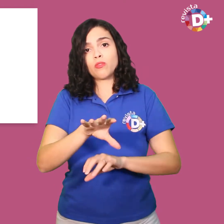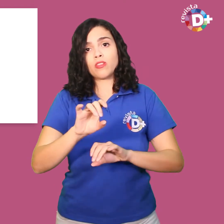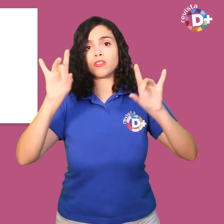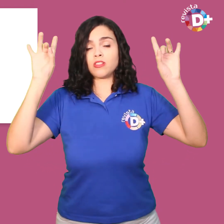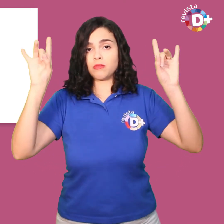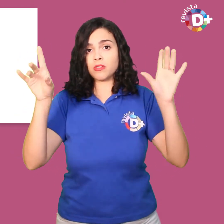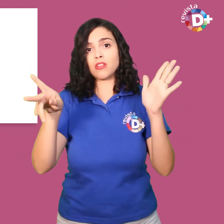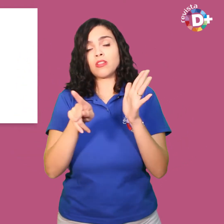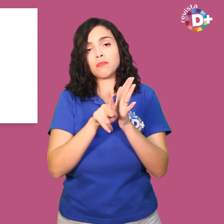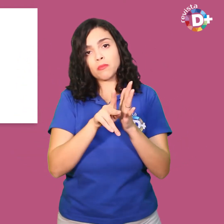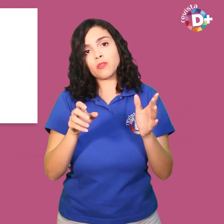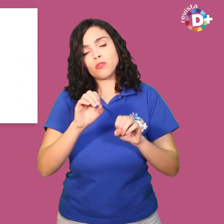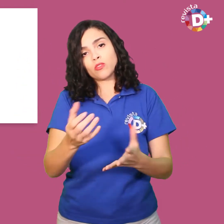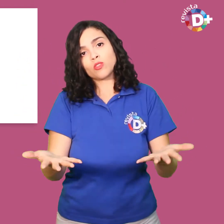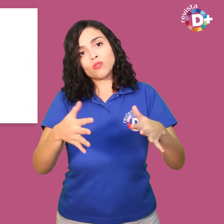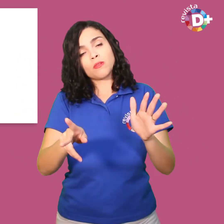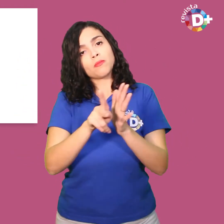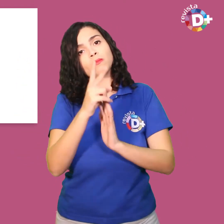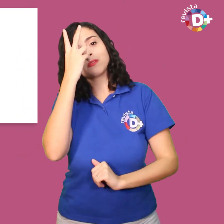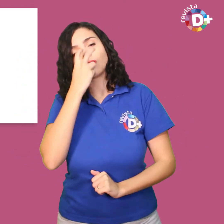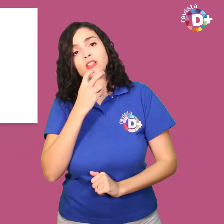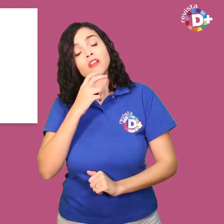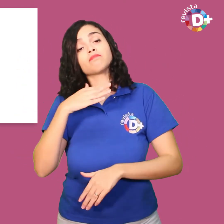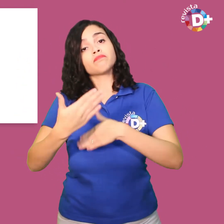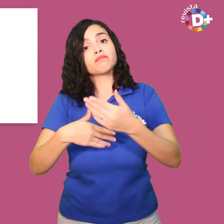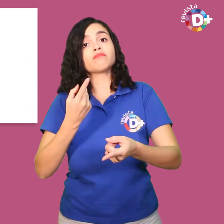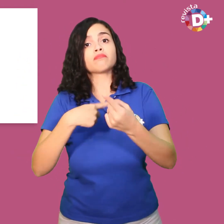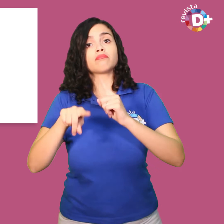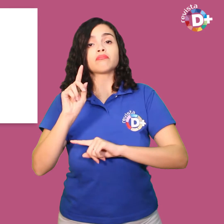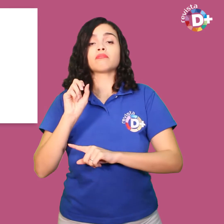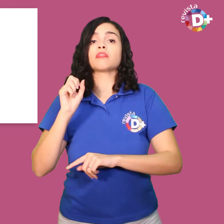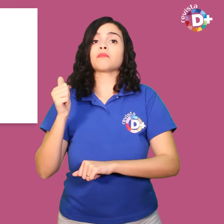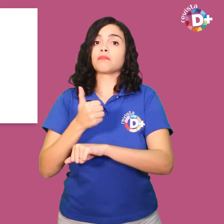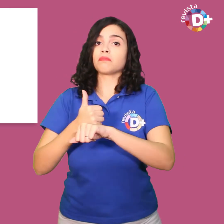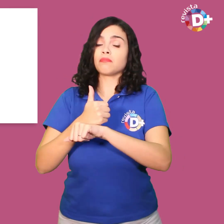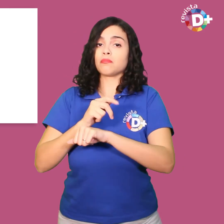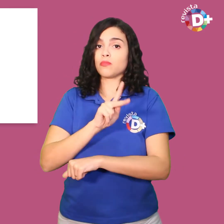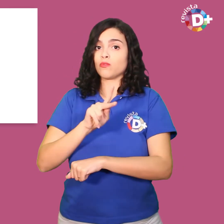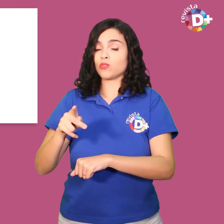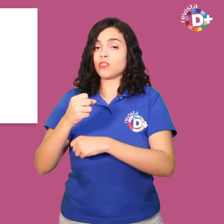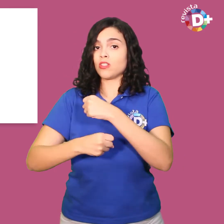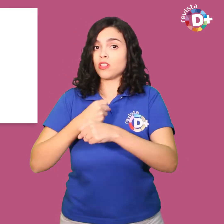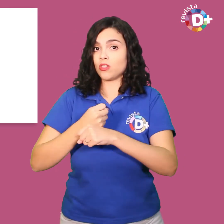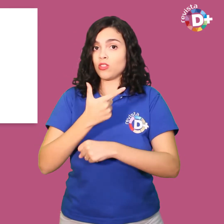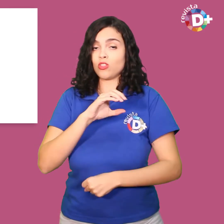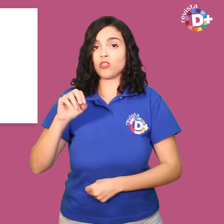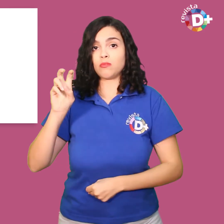alunos cegos ou com baixa visão, tornou-se professora em 2005. Em 2012, concluiu